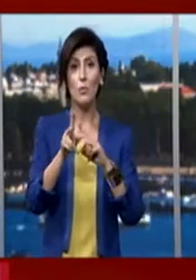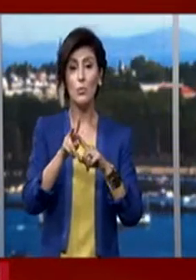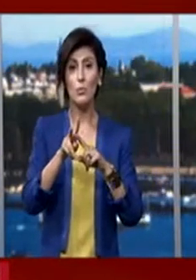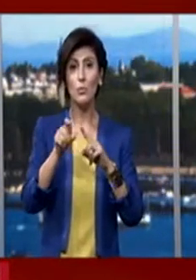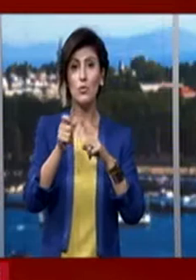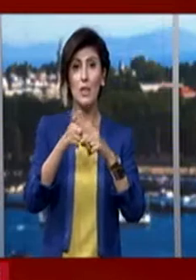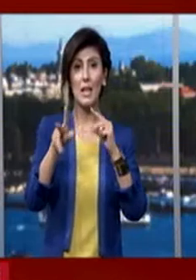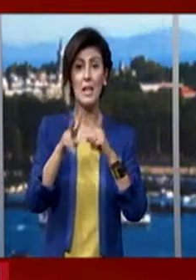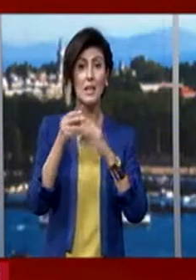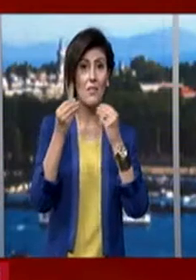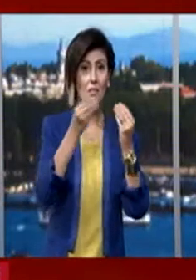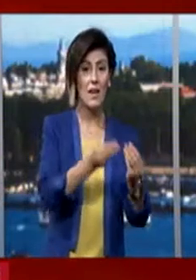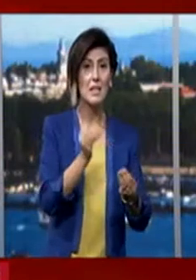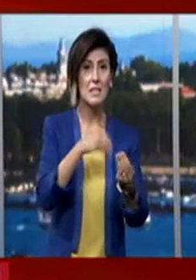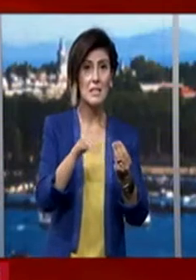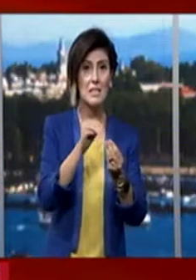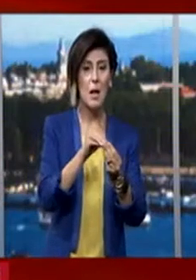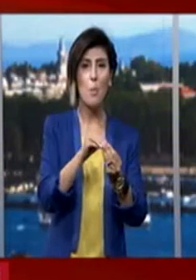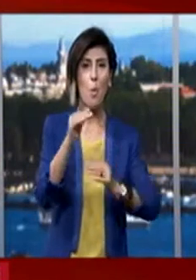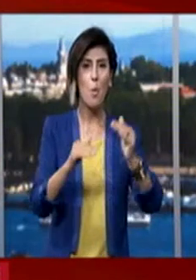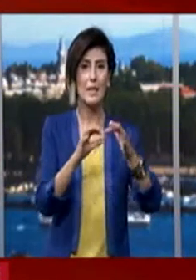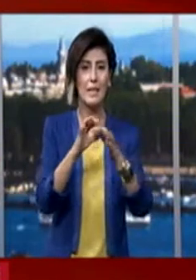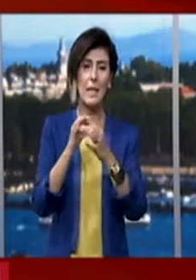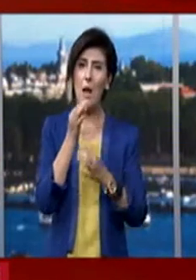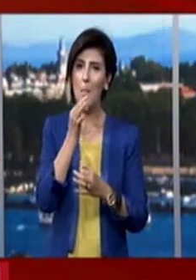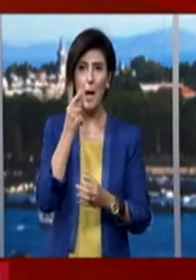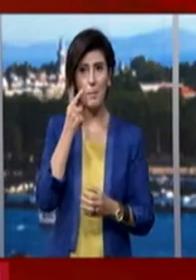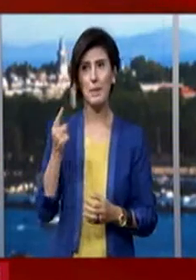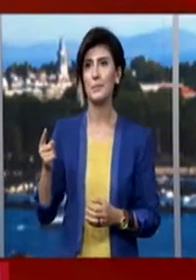zam oranlarıyla ilgili haberimizi izleyelim.